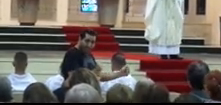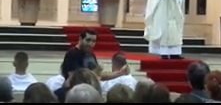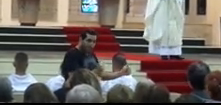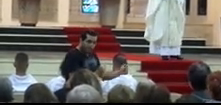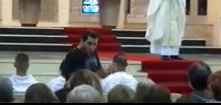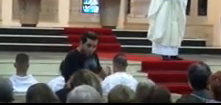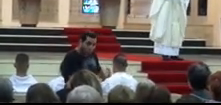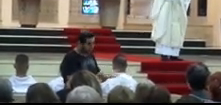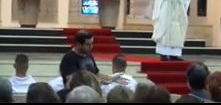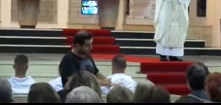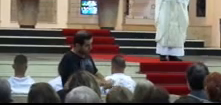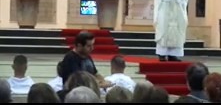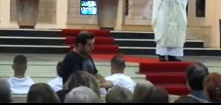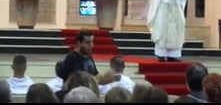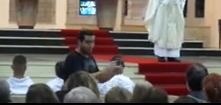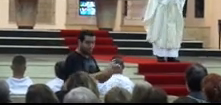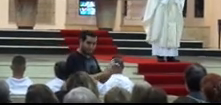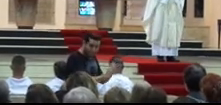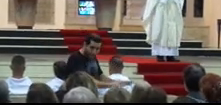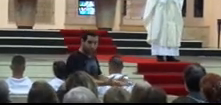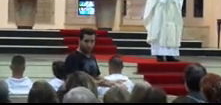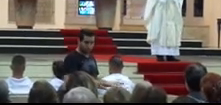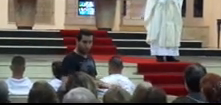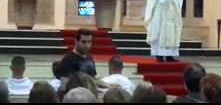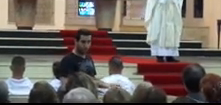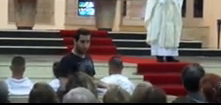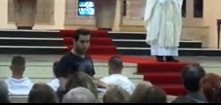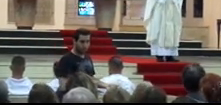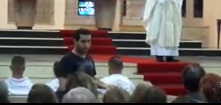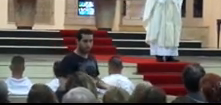Um gesto simples, humilde,